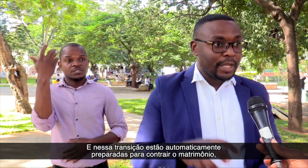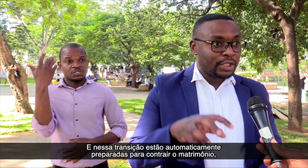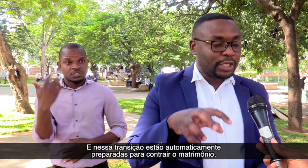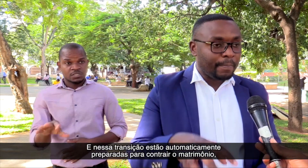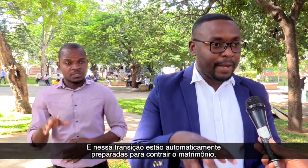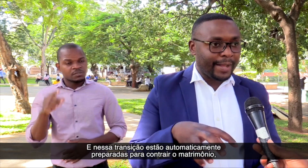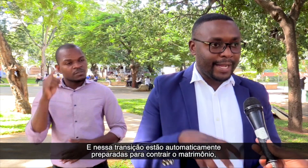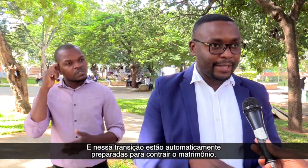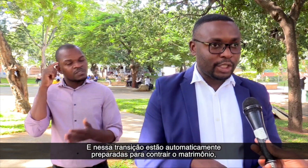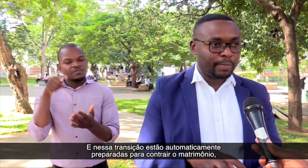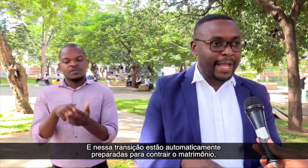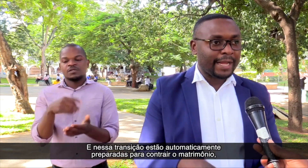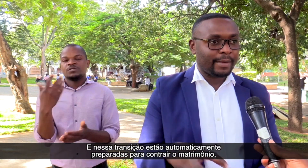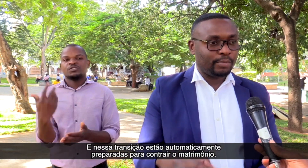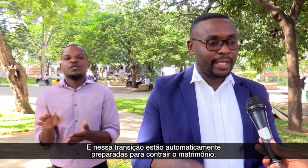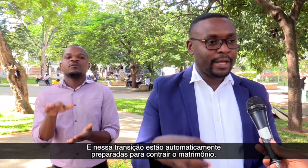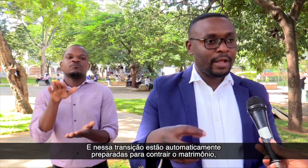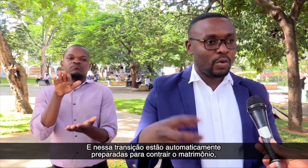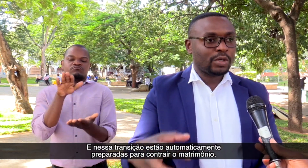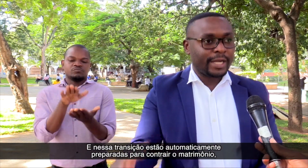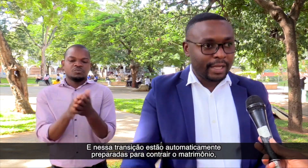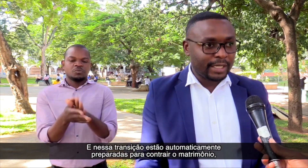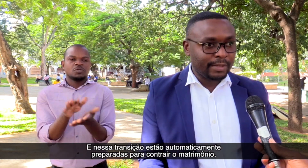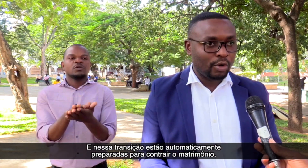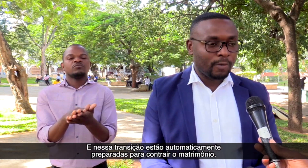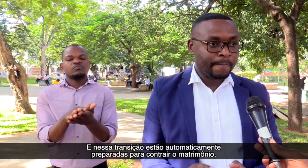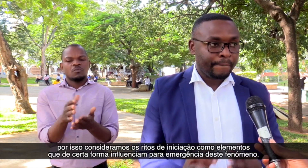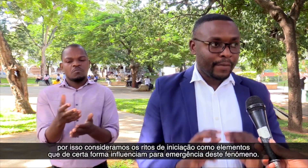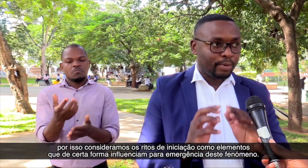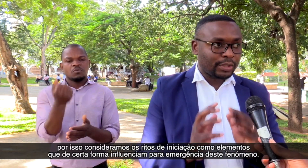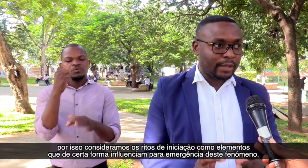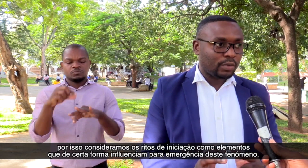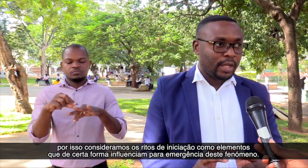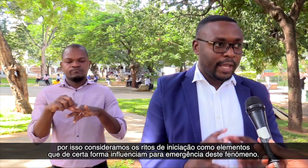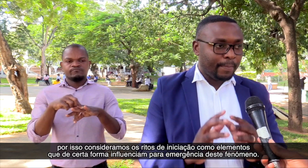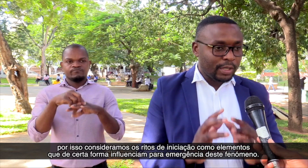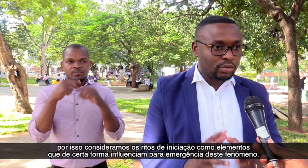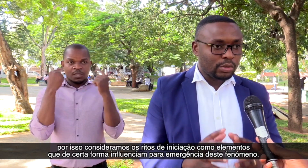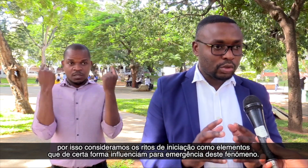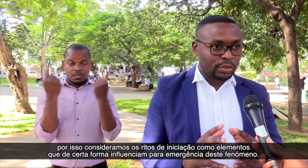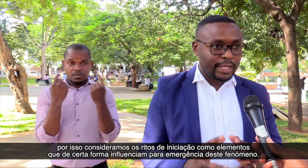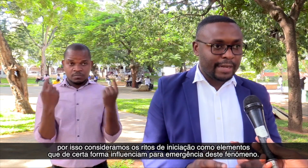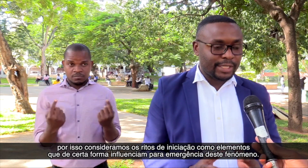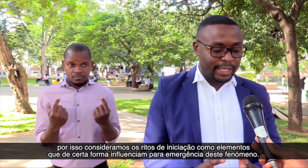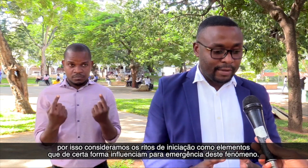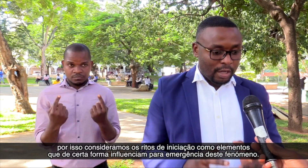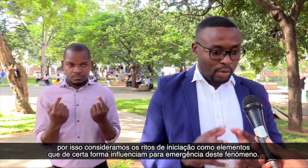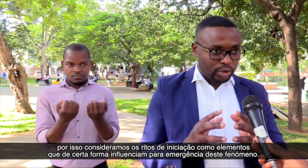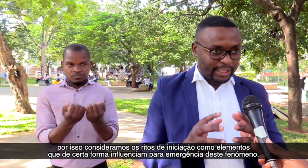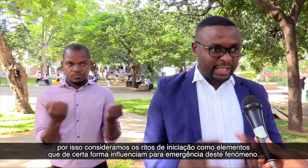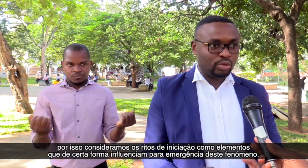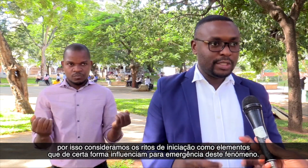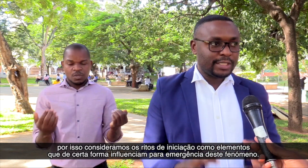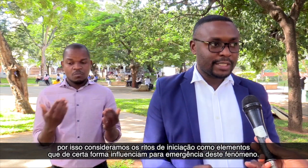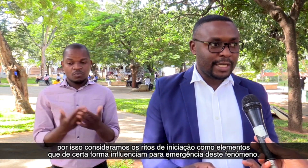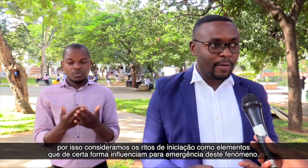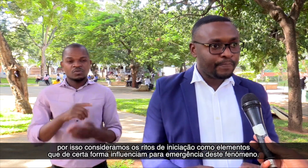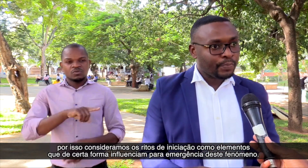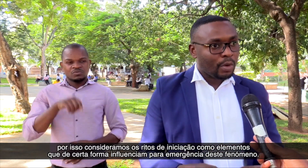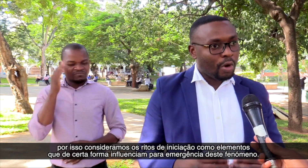automaticamente estão preparadas para poder contrair matrimônio. Portanto, é por isso que nós consideramos aqui os ritos